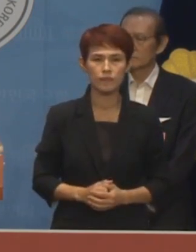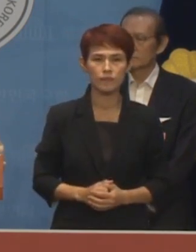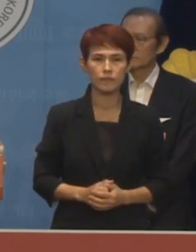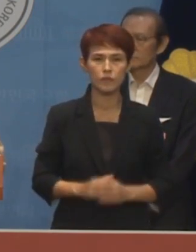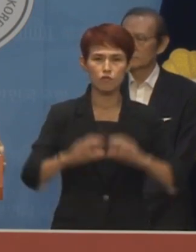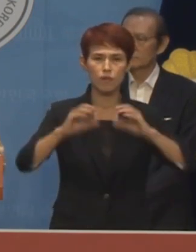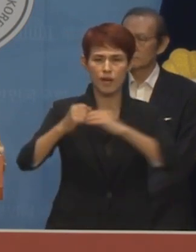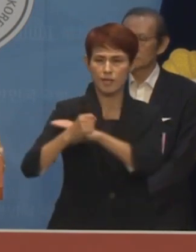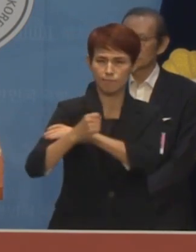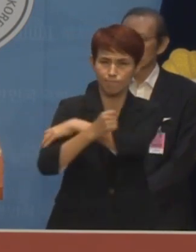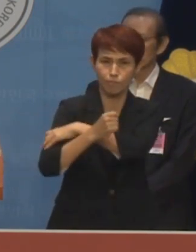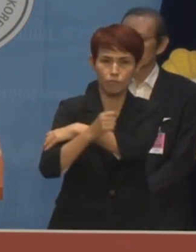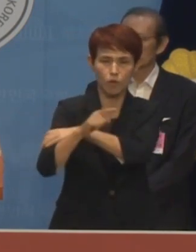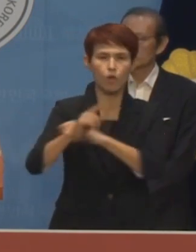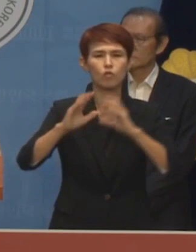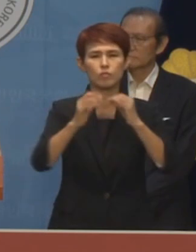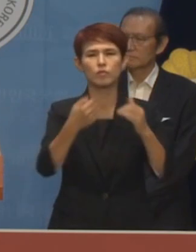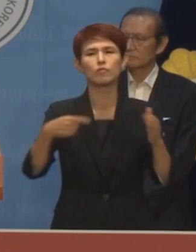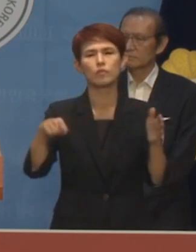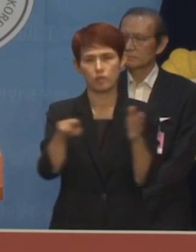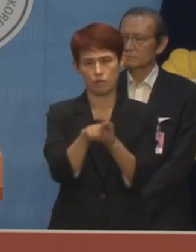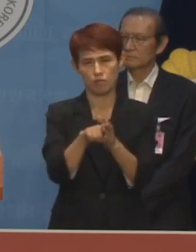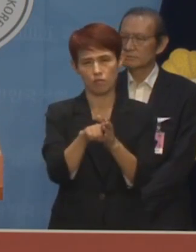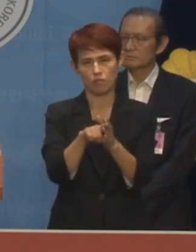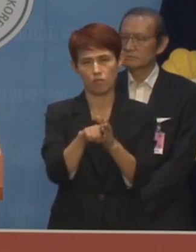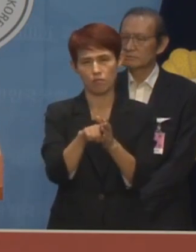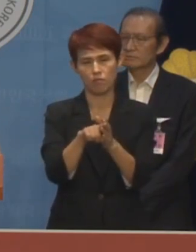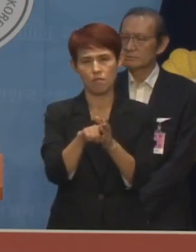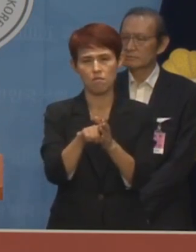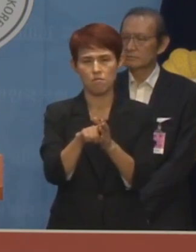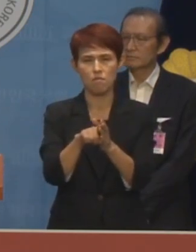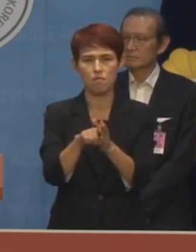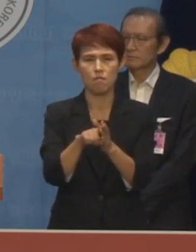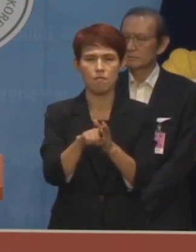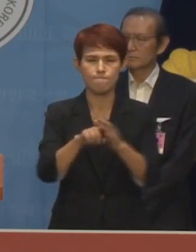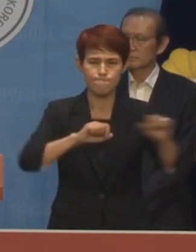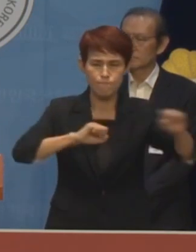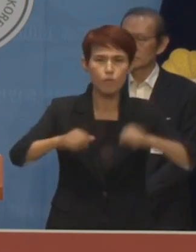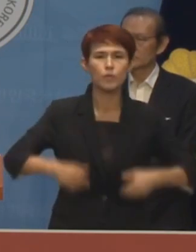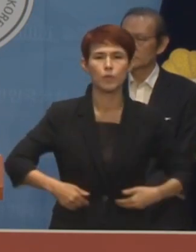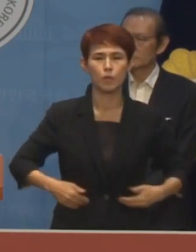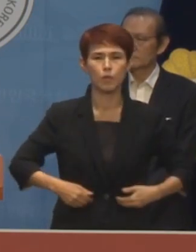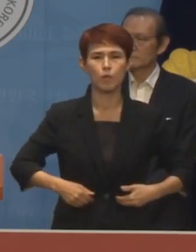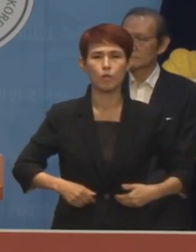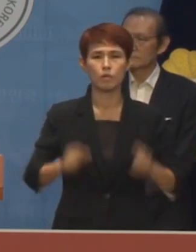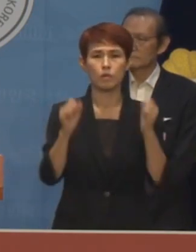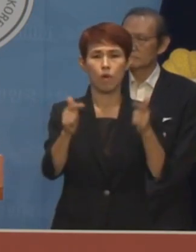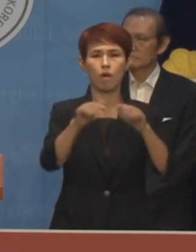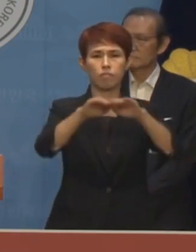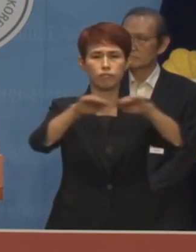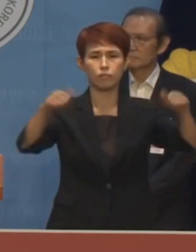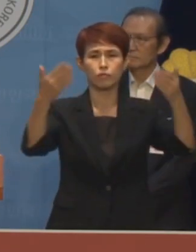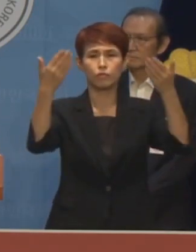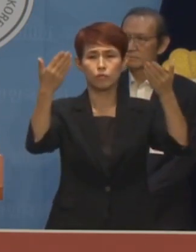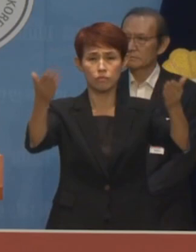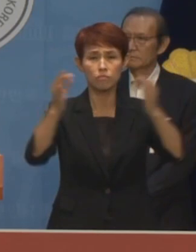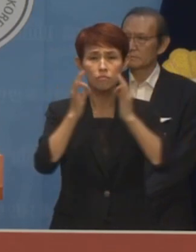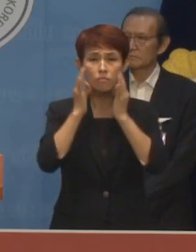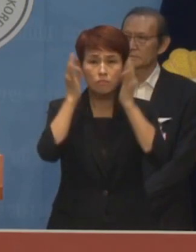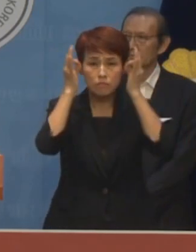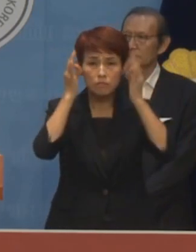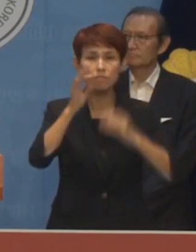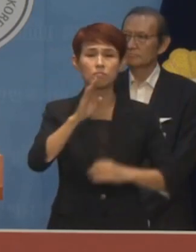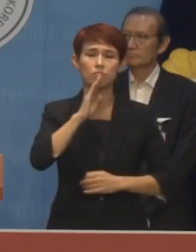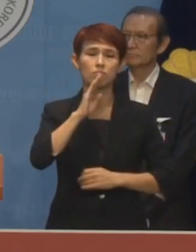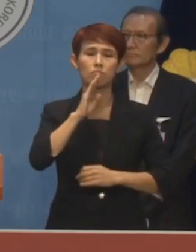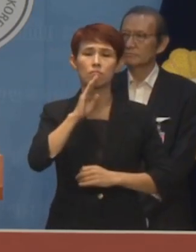국가의 권력은 국민을 위해서 덕으로 교화시키며 골고루 기회의 균등을 이루고 힘쓰면 부응하는 것입니다.